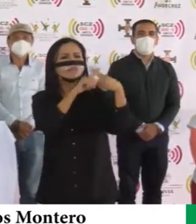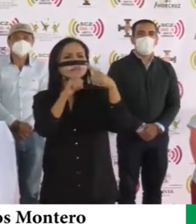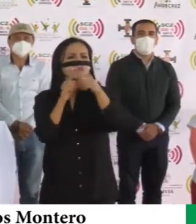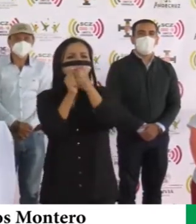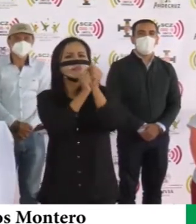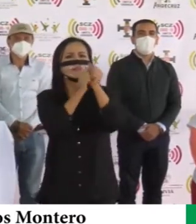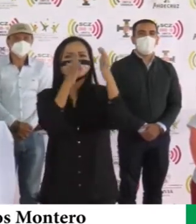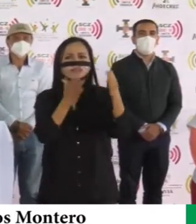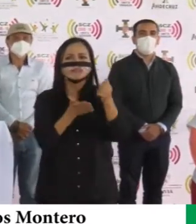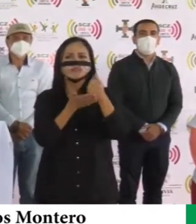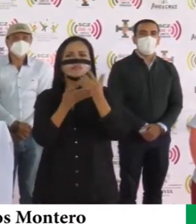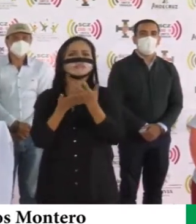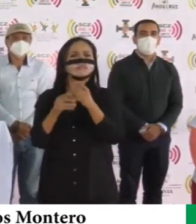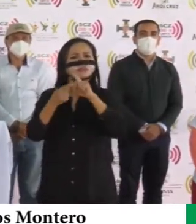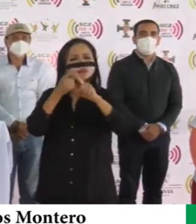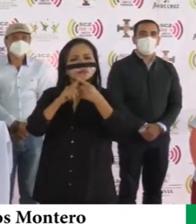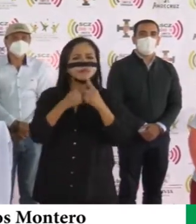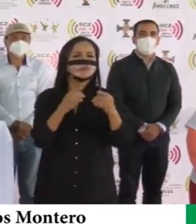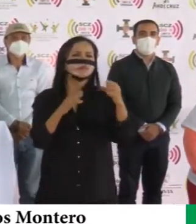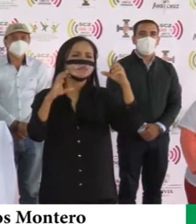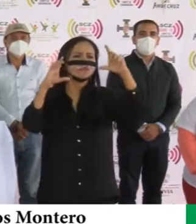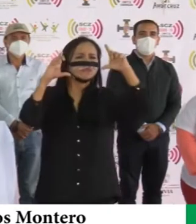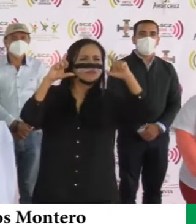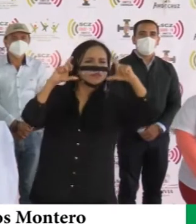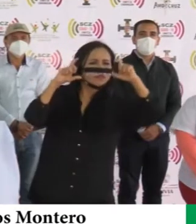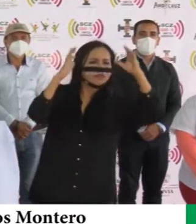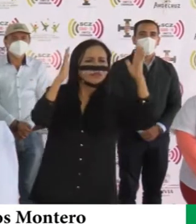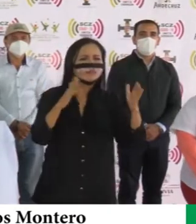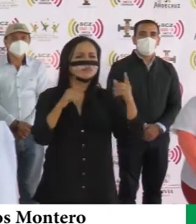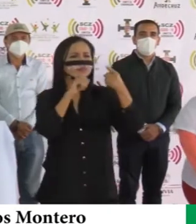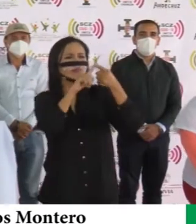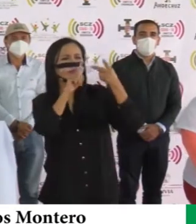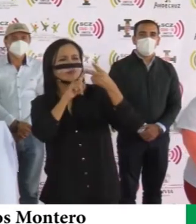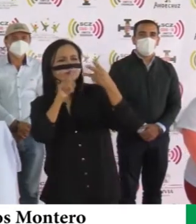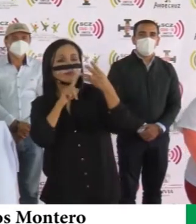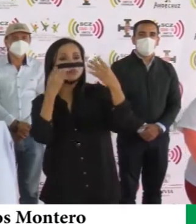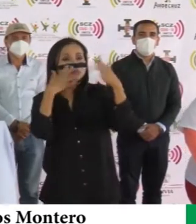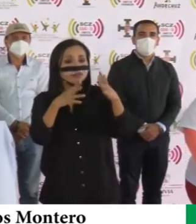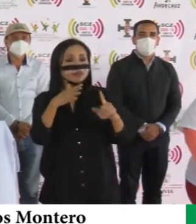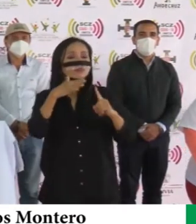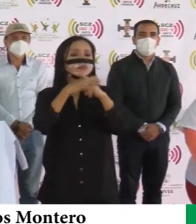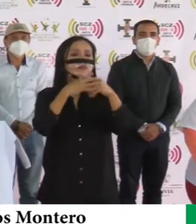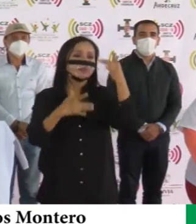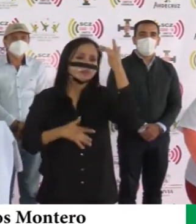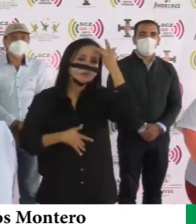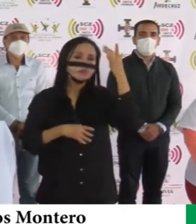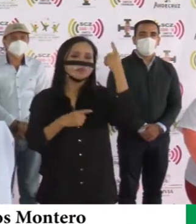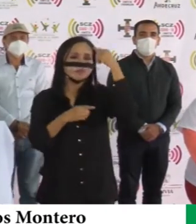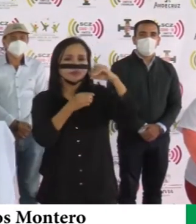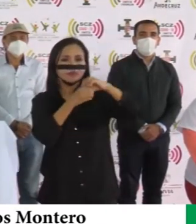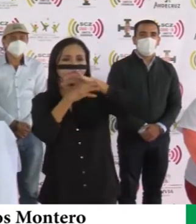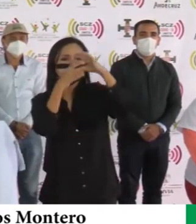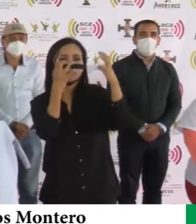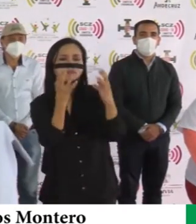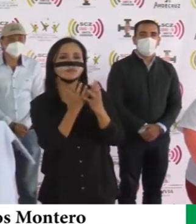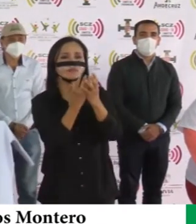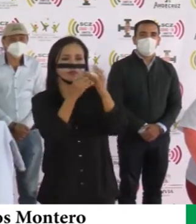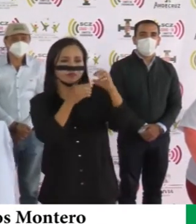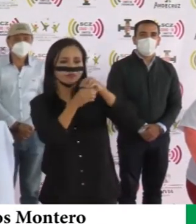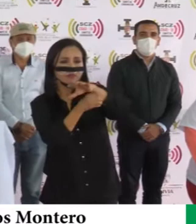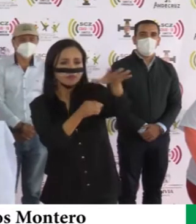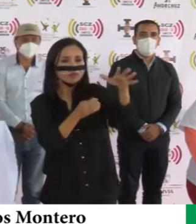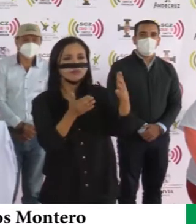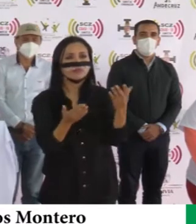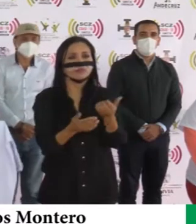periodistas, radialistas, fotógrafos, que han tenido problemas de salud con esta pandemia. Y